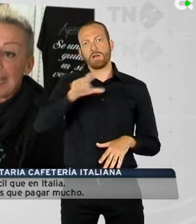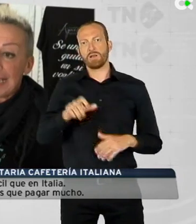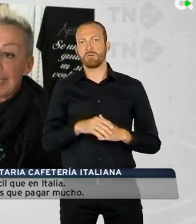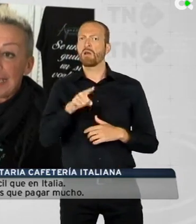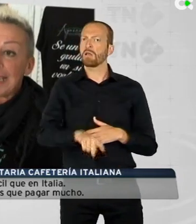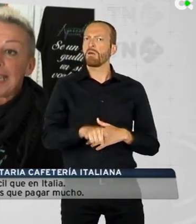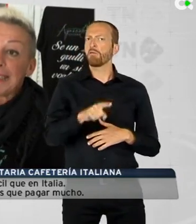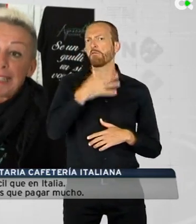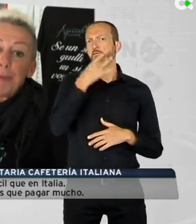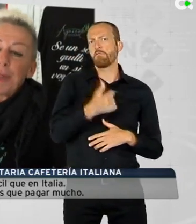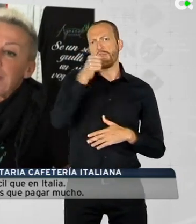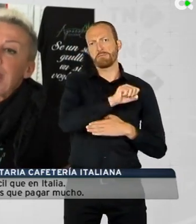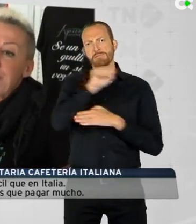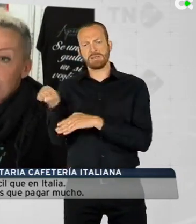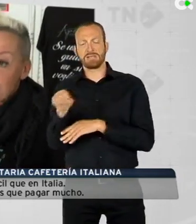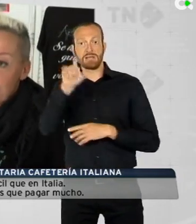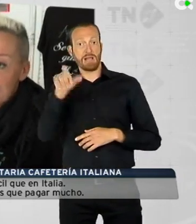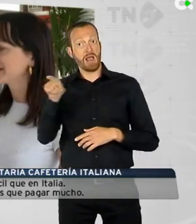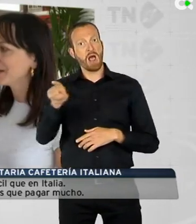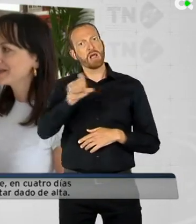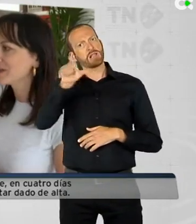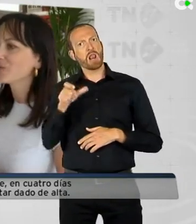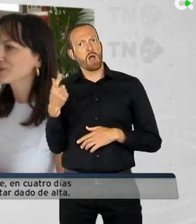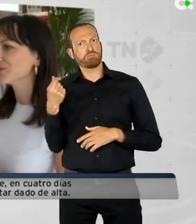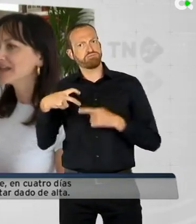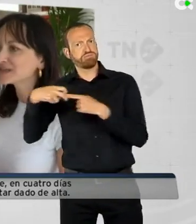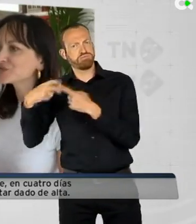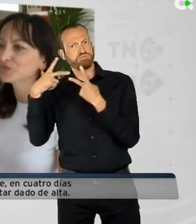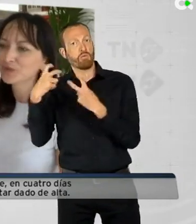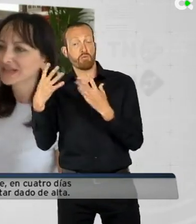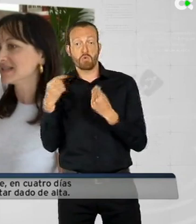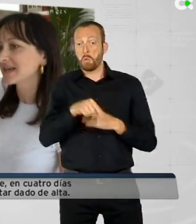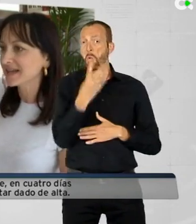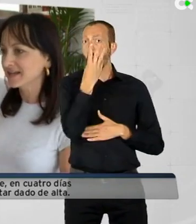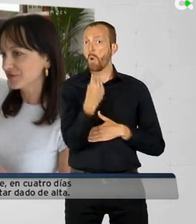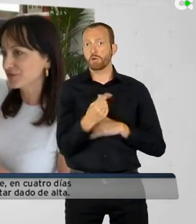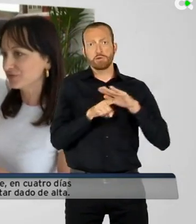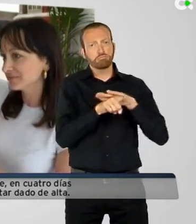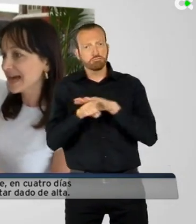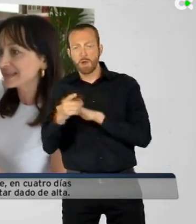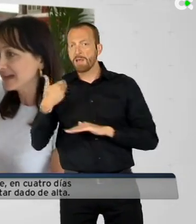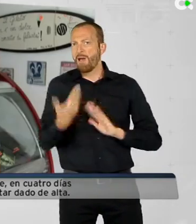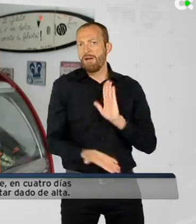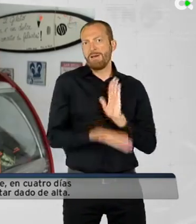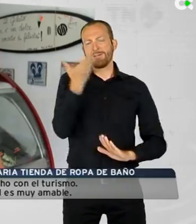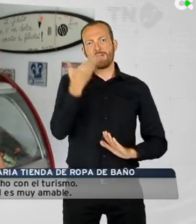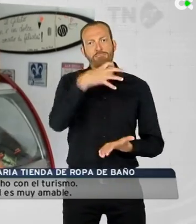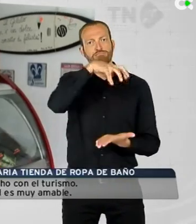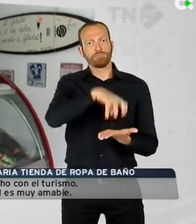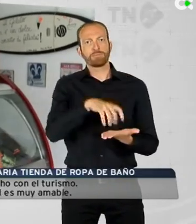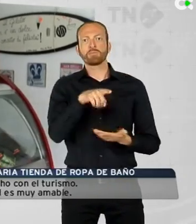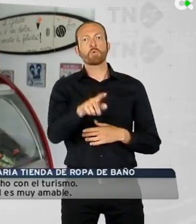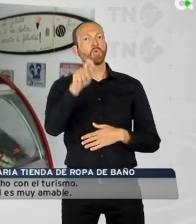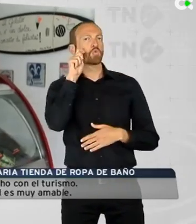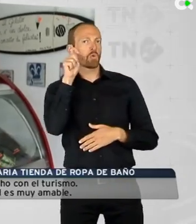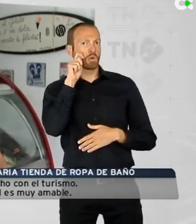que en Italia. En Italia tenemos que pagar mucho. Prácticamente en 4 días tú puedes estar ya dado de alta. Se trabaja mucho con el